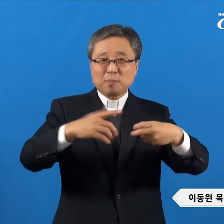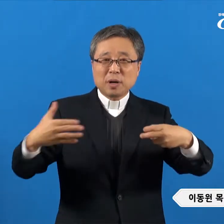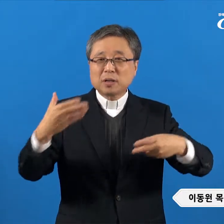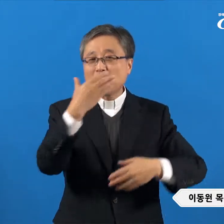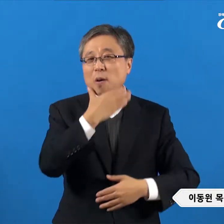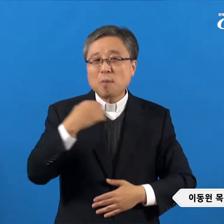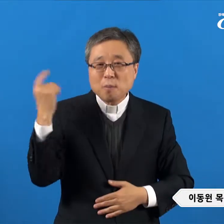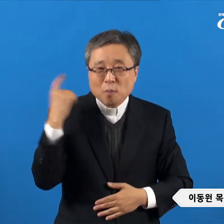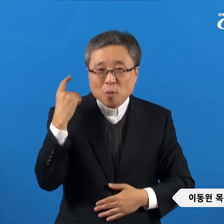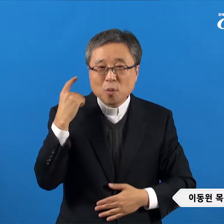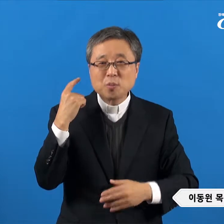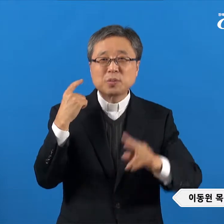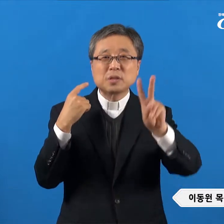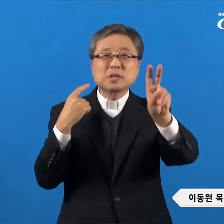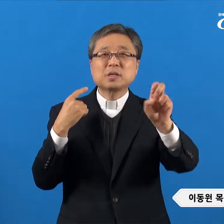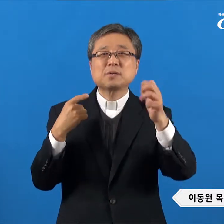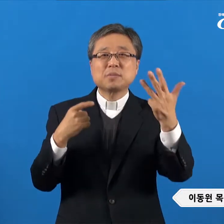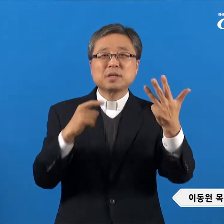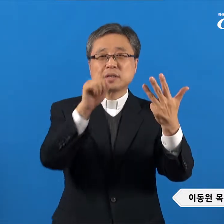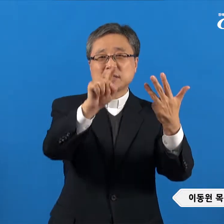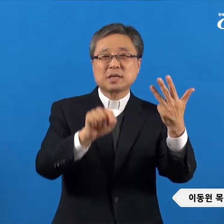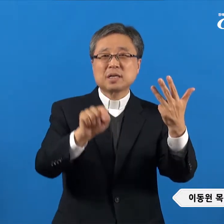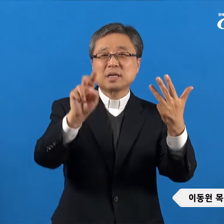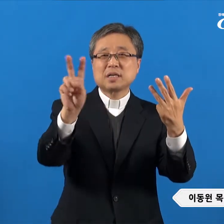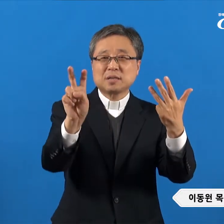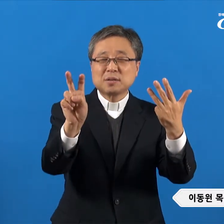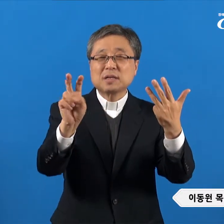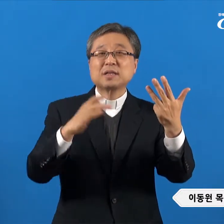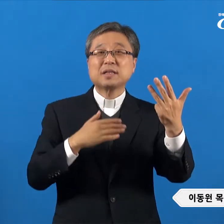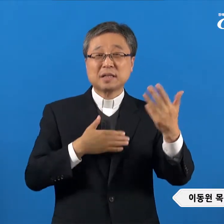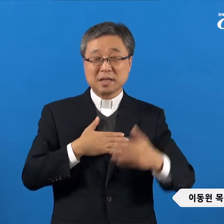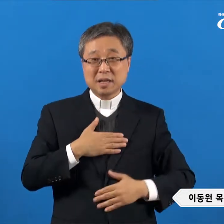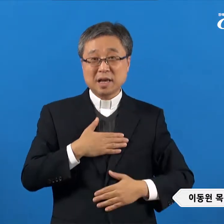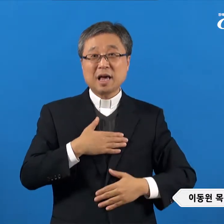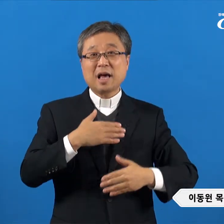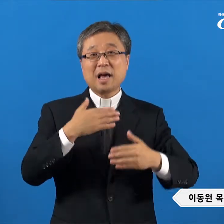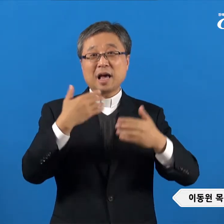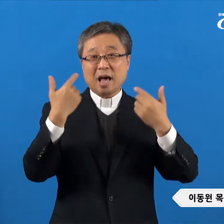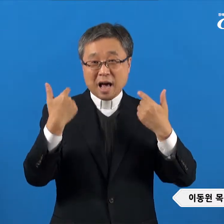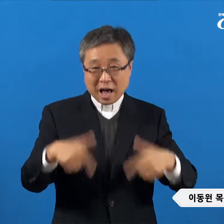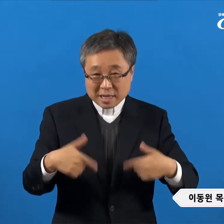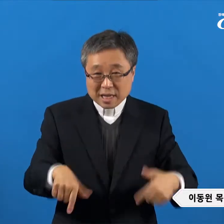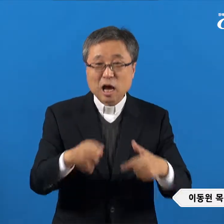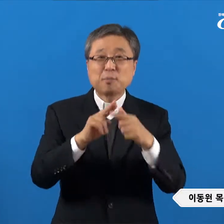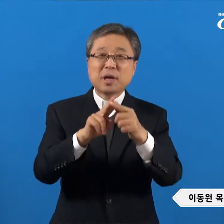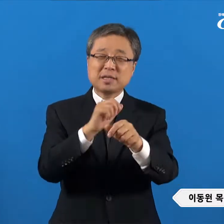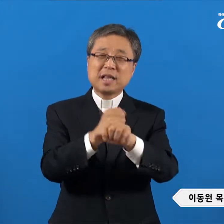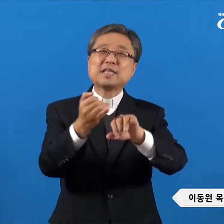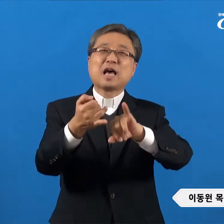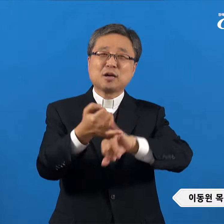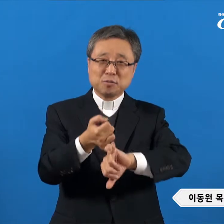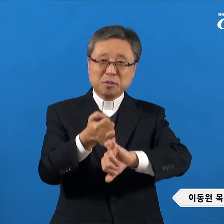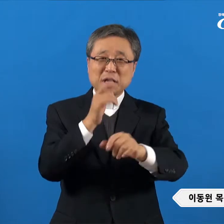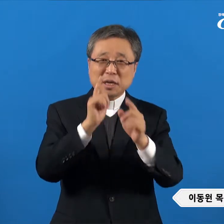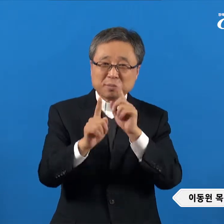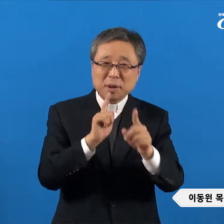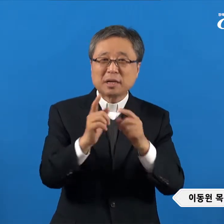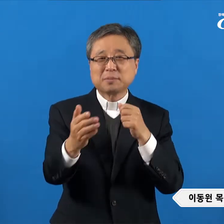28장 20절이죠. 나와 항상 함께 하신다는 약속. 이 말씀 때문에